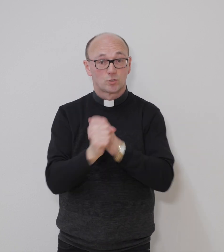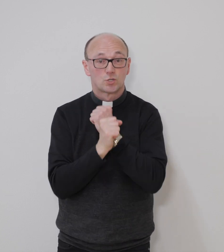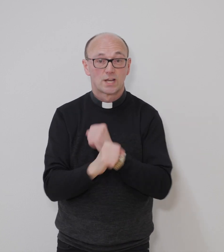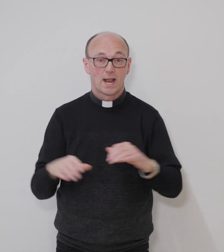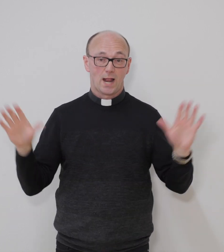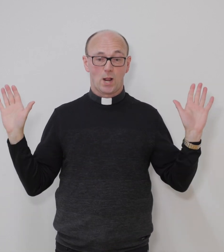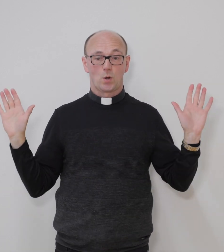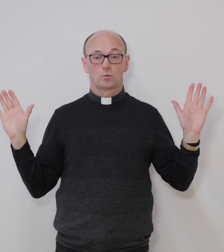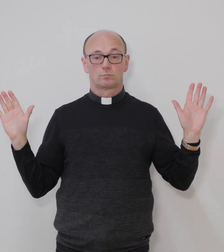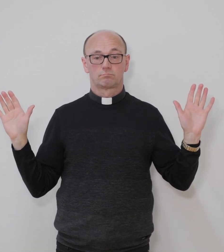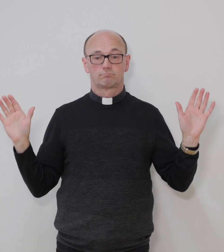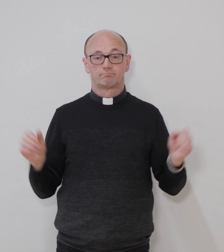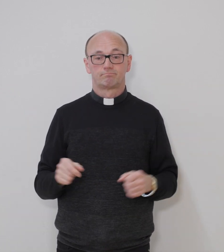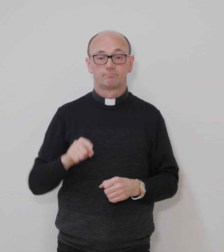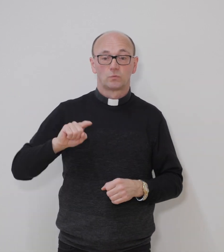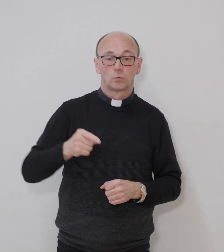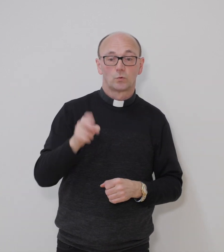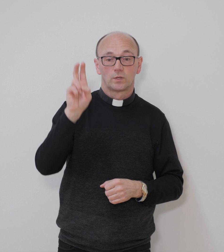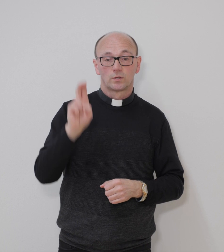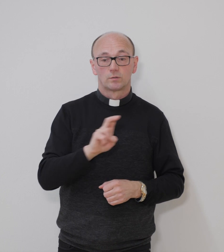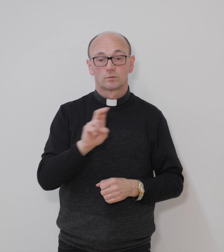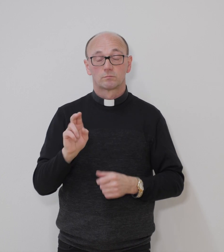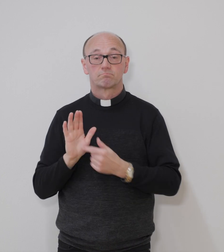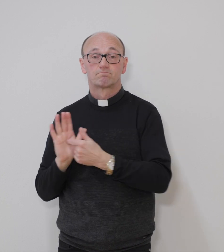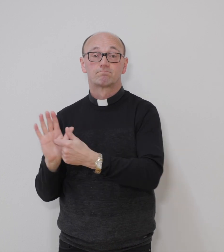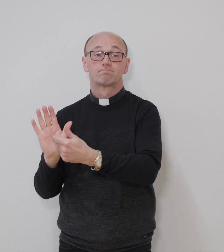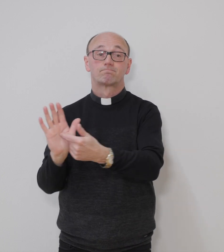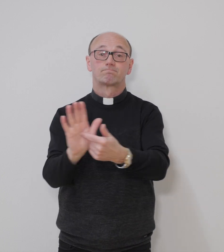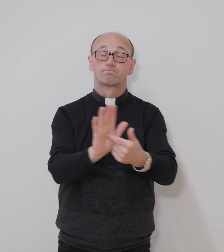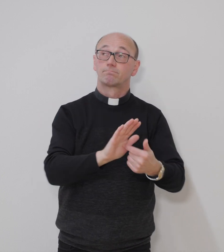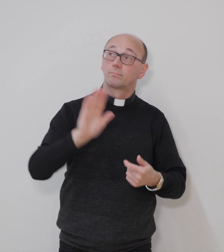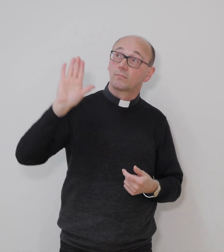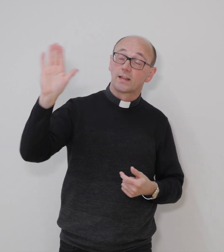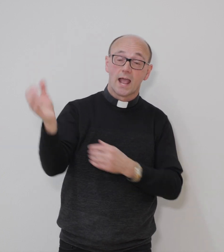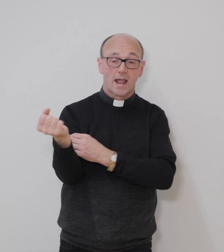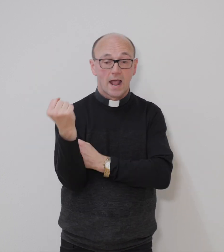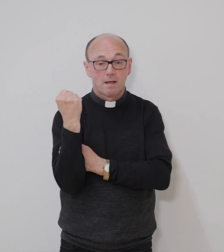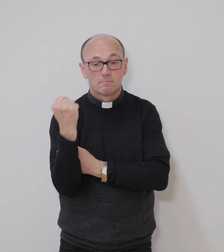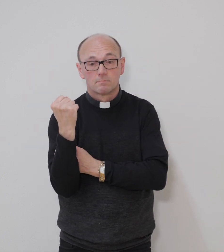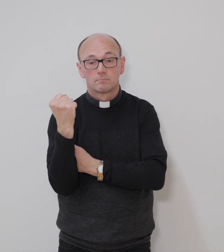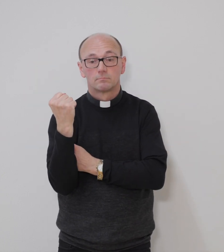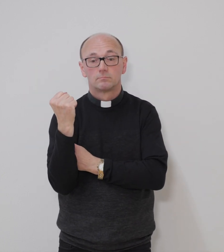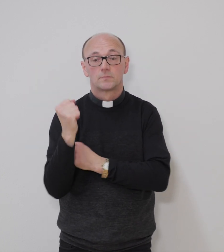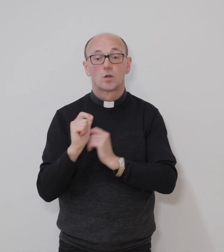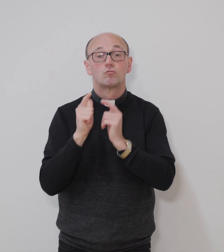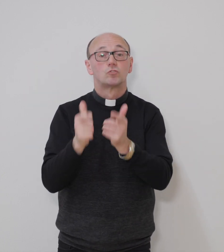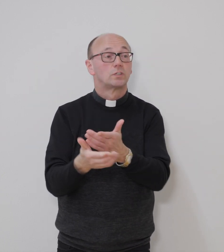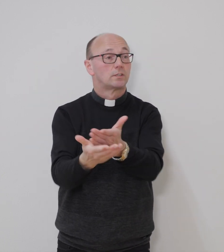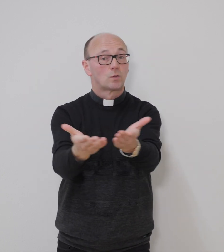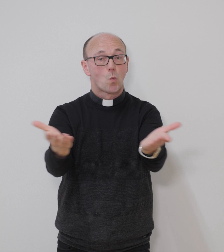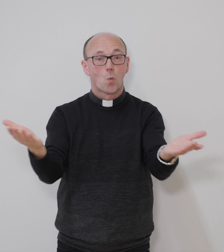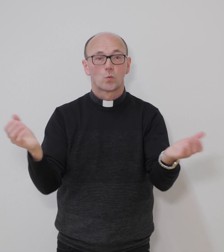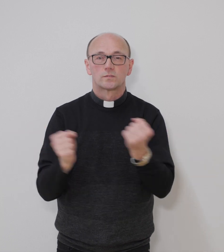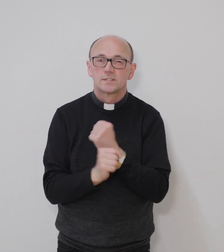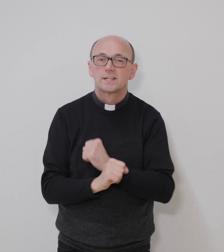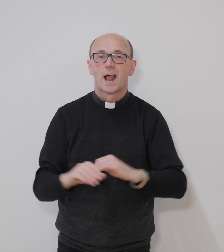erlösen. Gib, dass wir in der Torheit des Kreuzes deine Macht erkennen und in Ewigkeit teilhaben an der Frucht